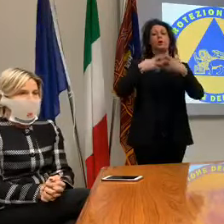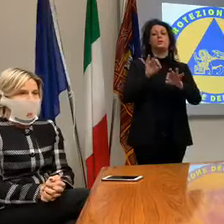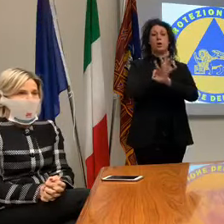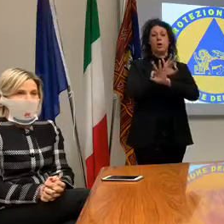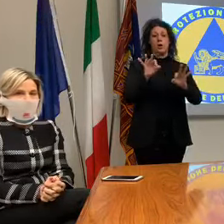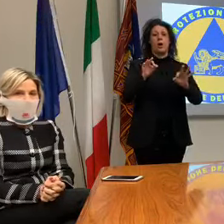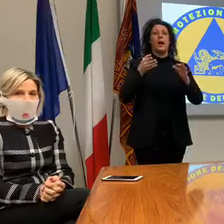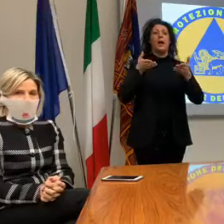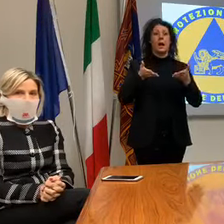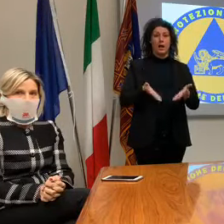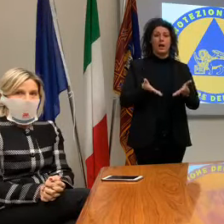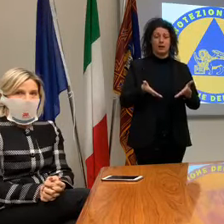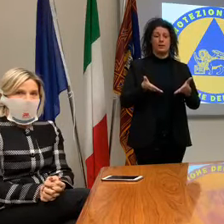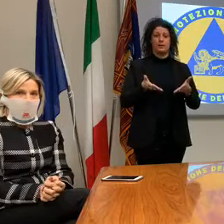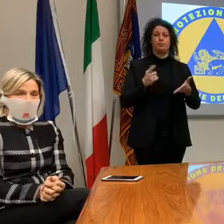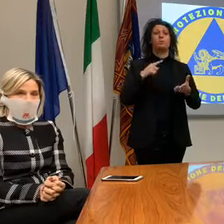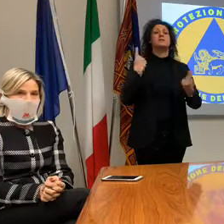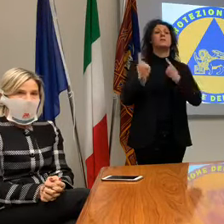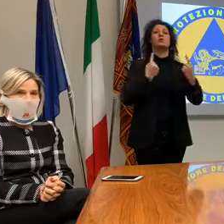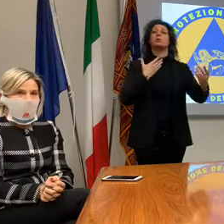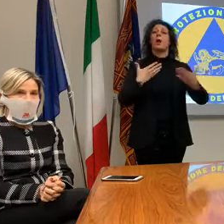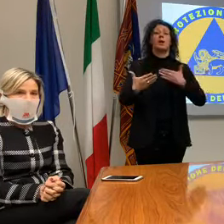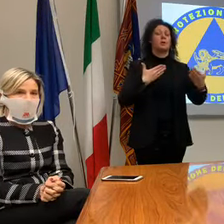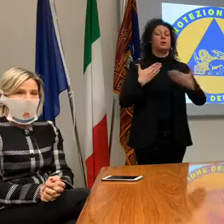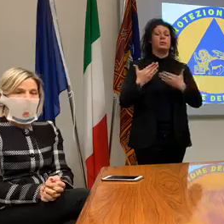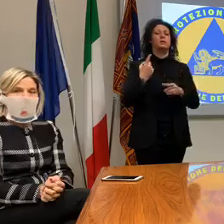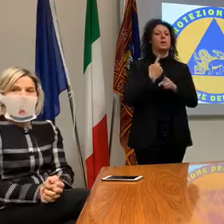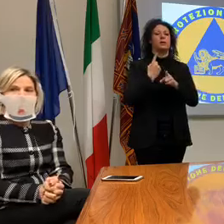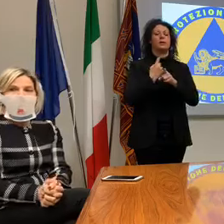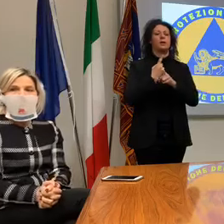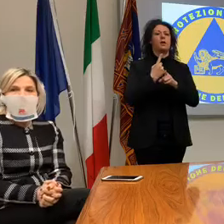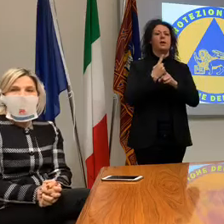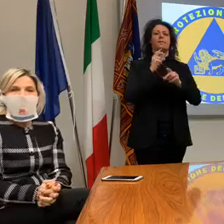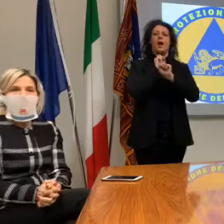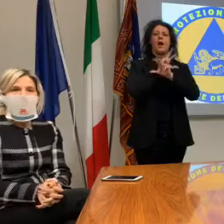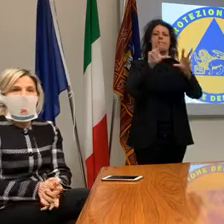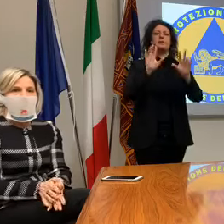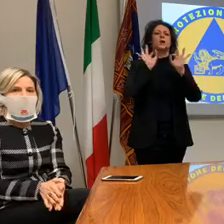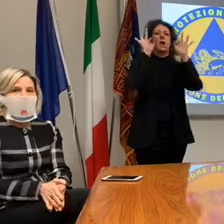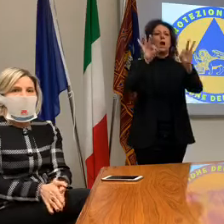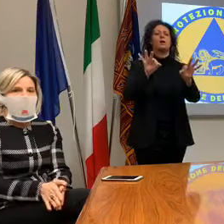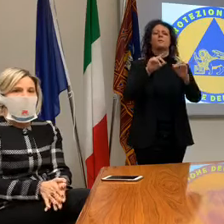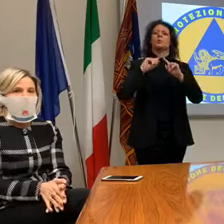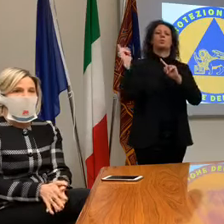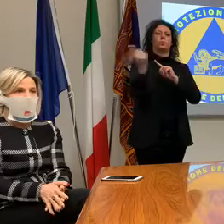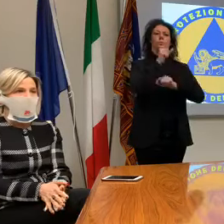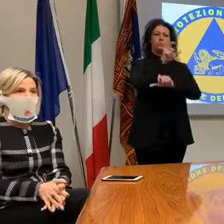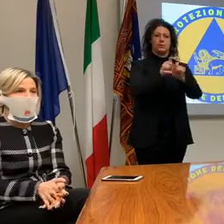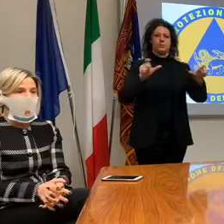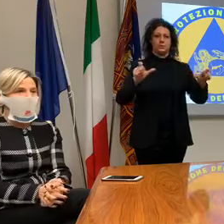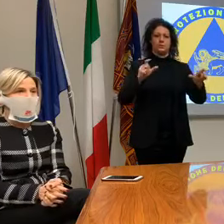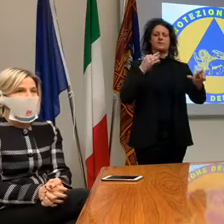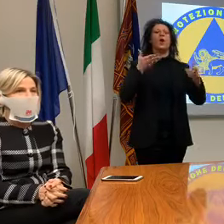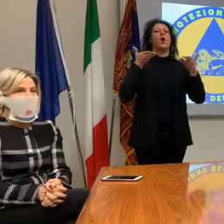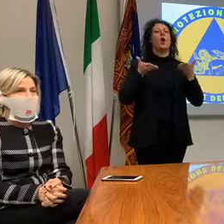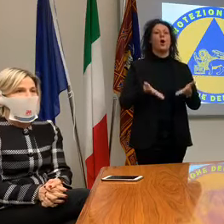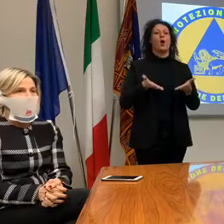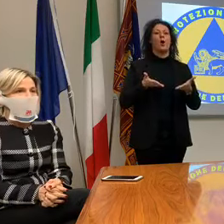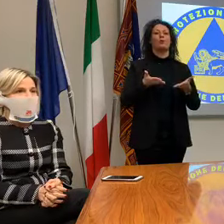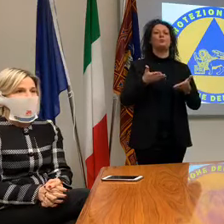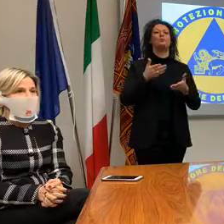tutti siano raggiunti dalle informazioni che diamo. E quindi spero che almeno da oggi possa fare tirare un sospiro di sollievo a